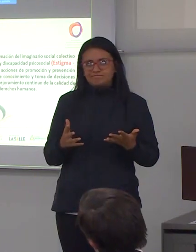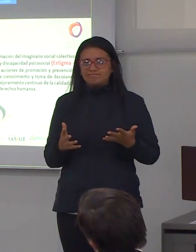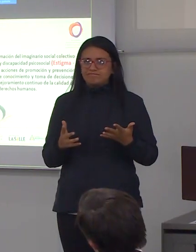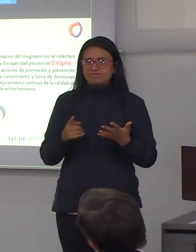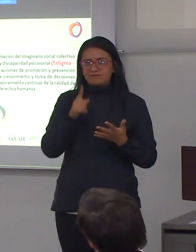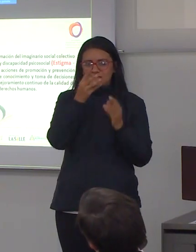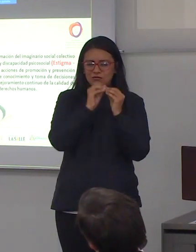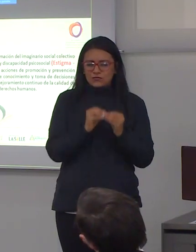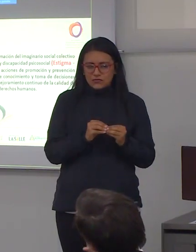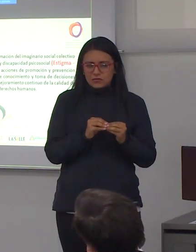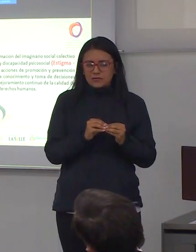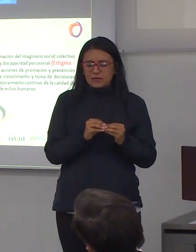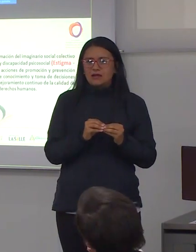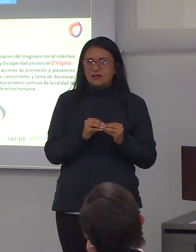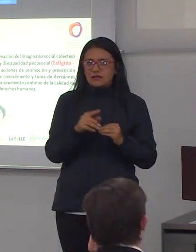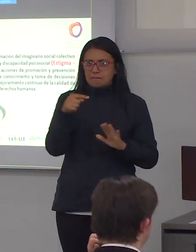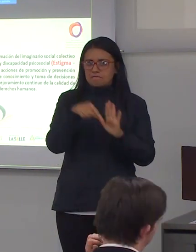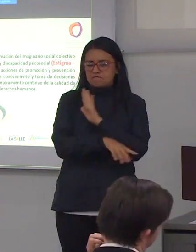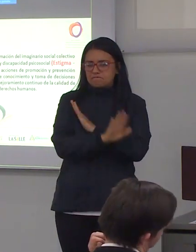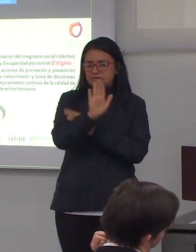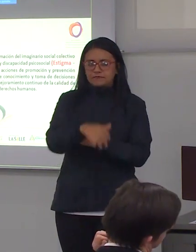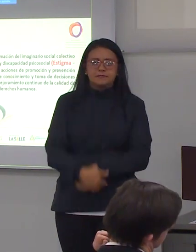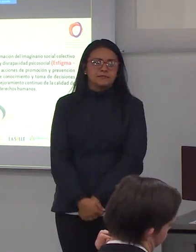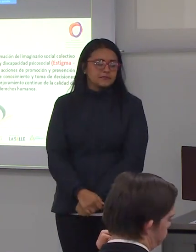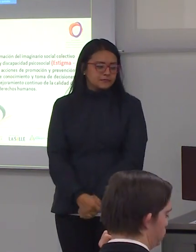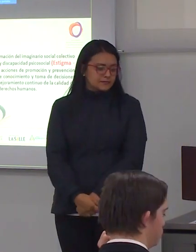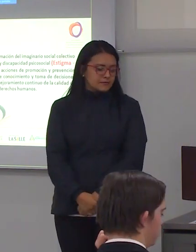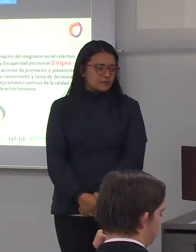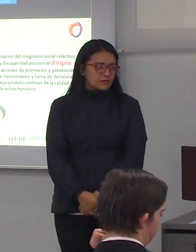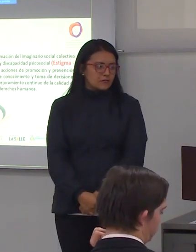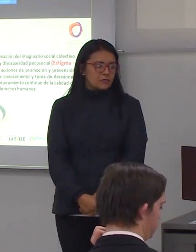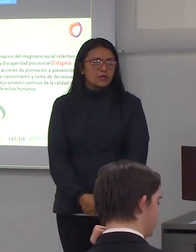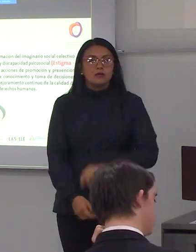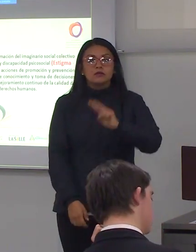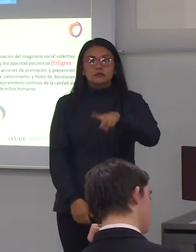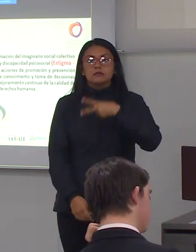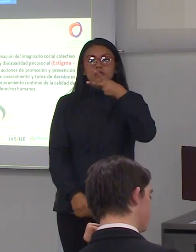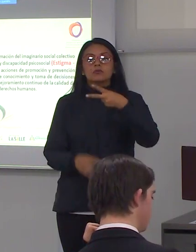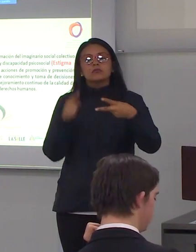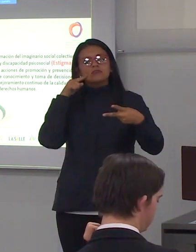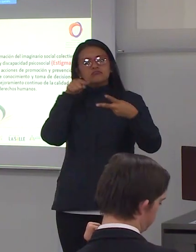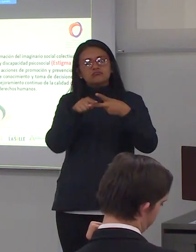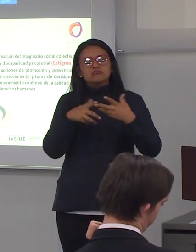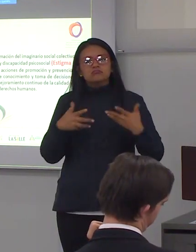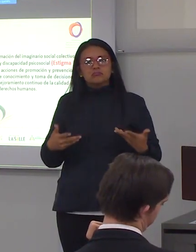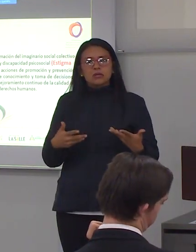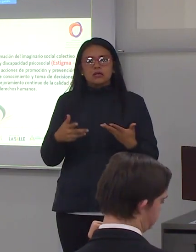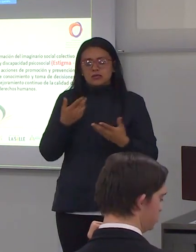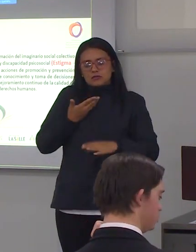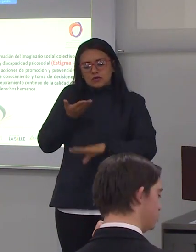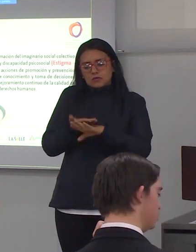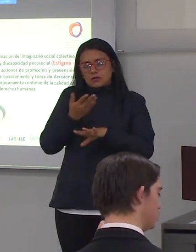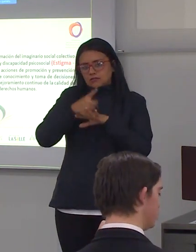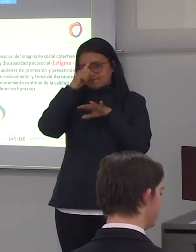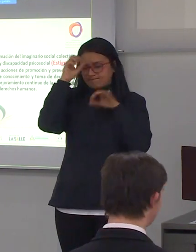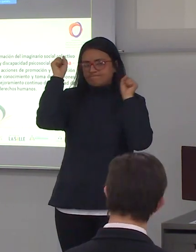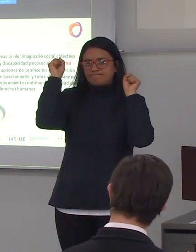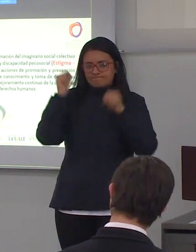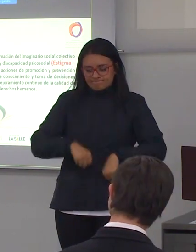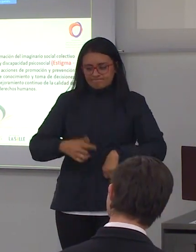dinámicas que ahorita vamos a profundizar otro poquito más entonces nuestro segundo propósito básicamente es generar capacidad